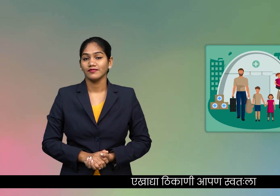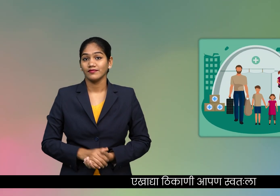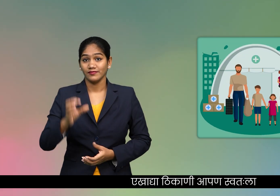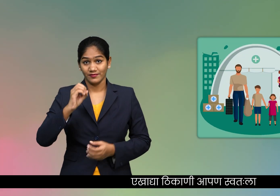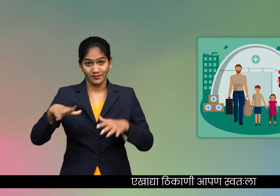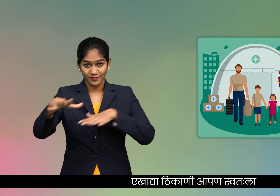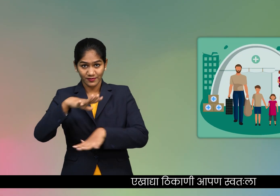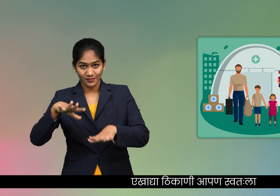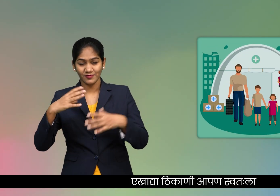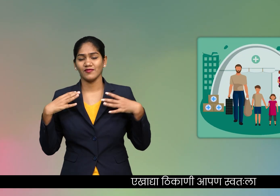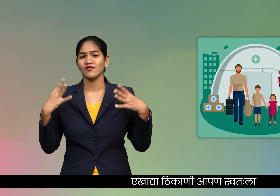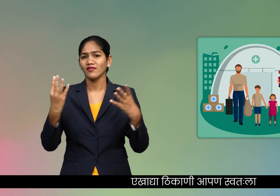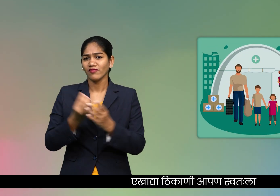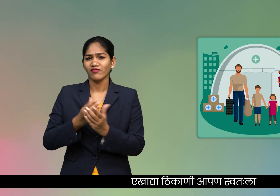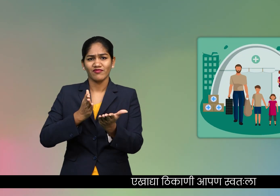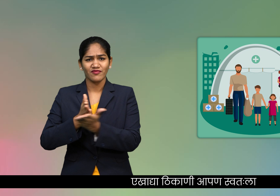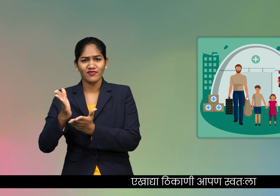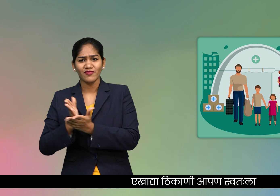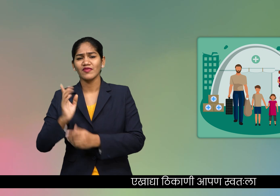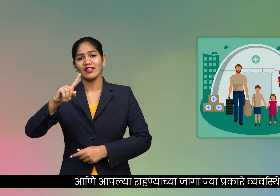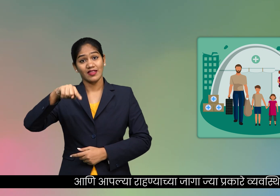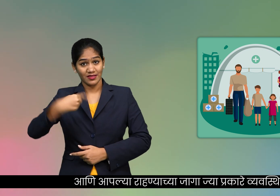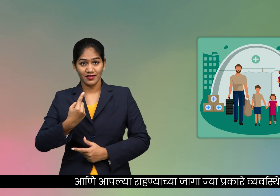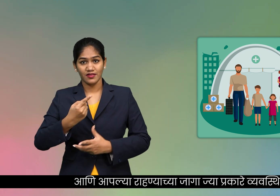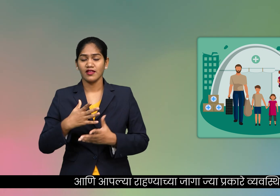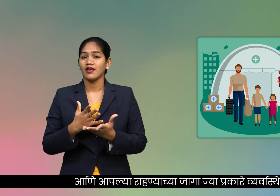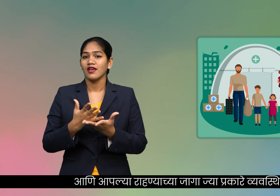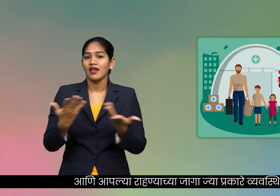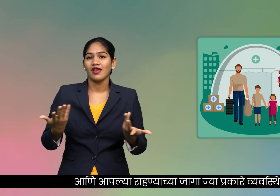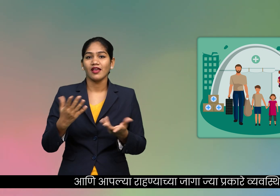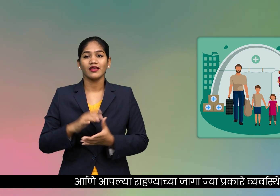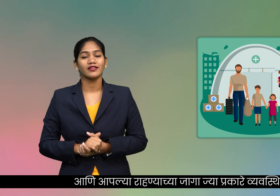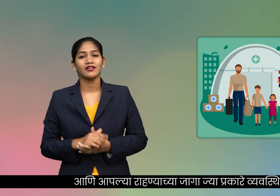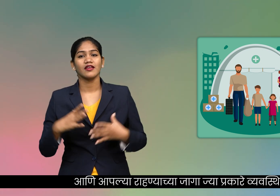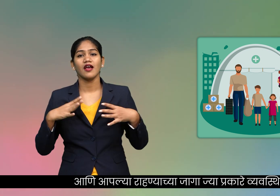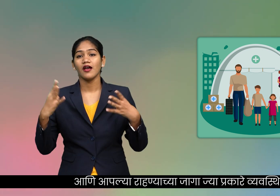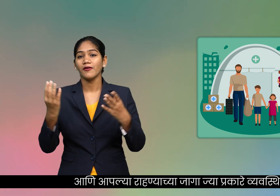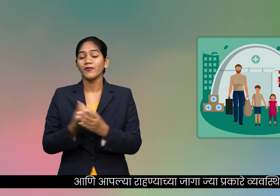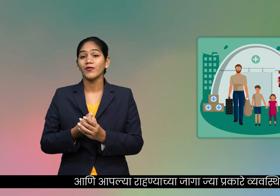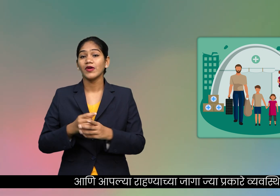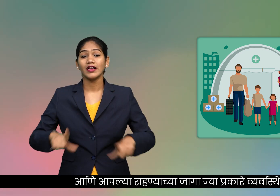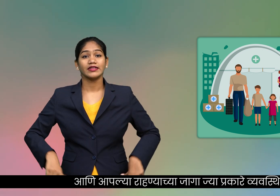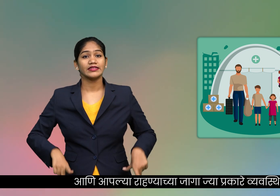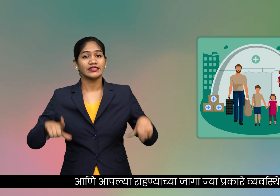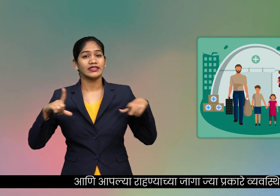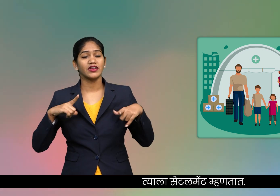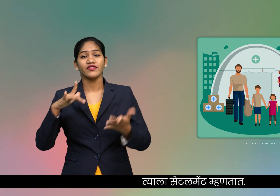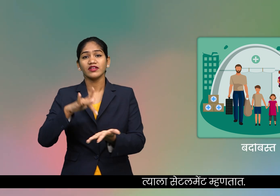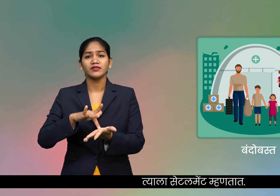एखाद्या ठिकाणी आपण स्वतःला आणि आपल्या राहण्याच्या जागा ज्या प्रकारे व्यवस्थित करतो, त्याला